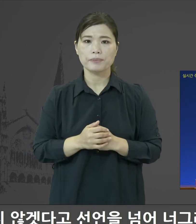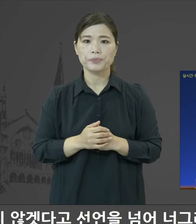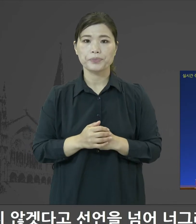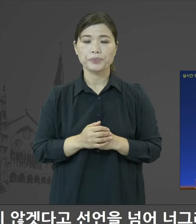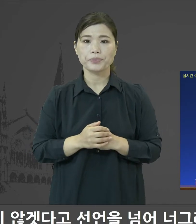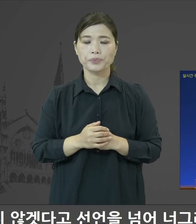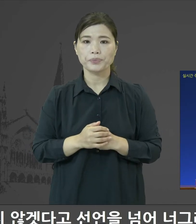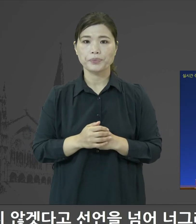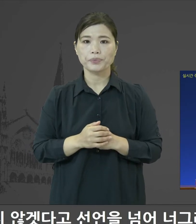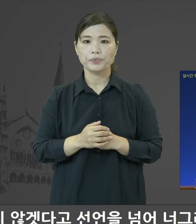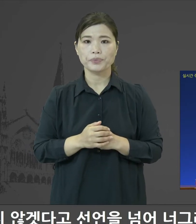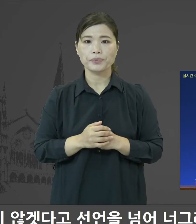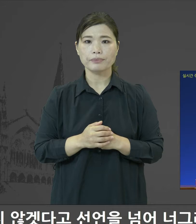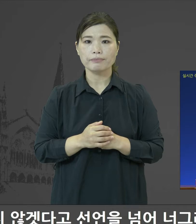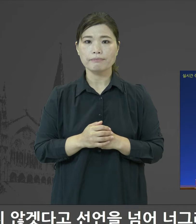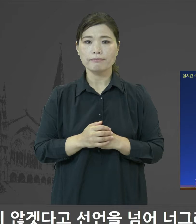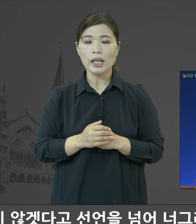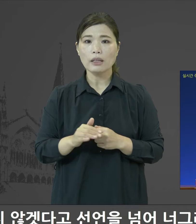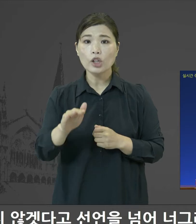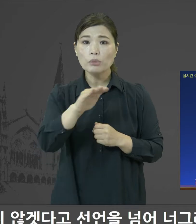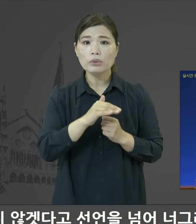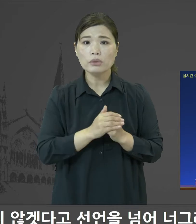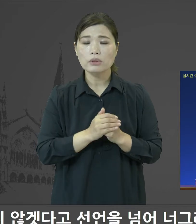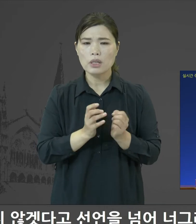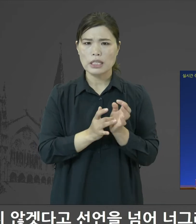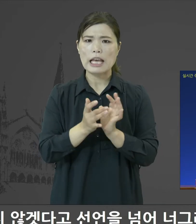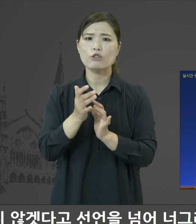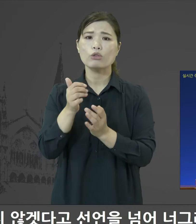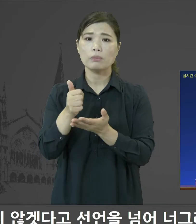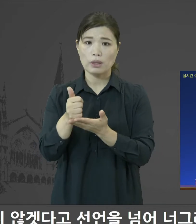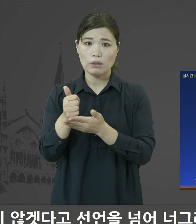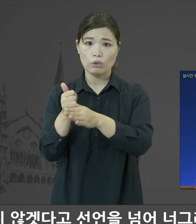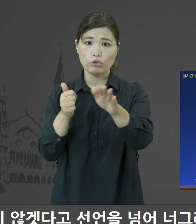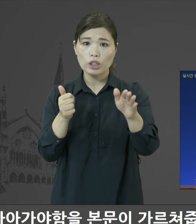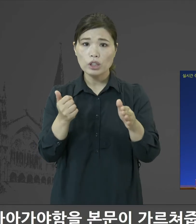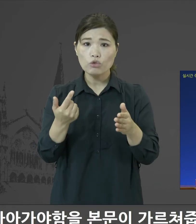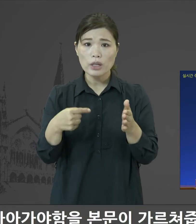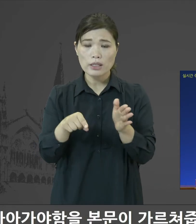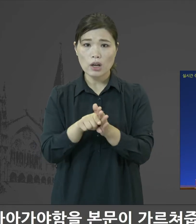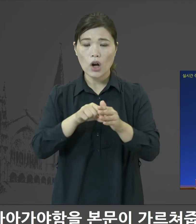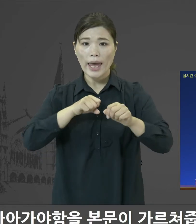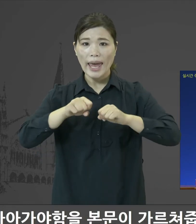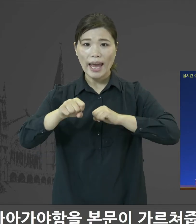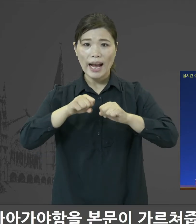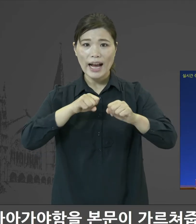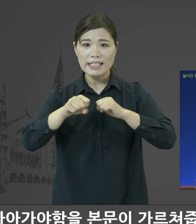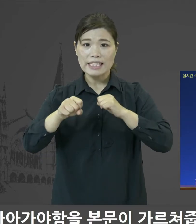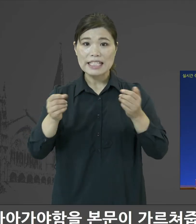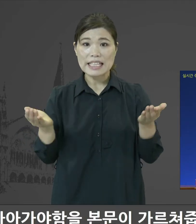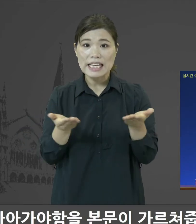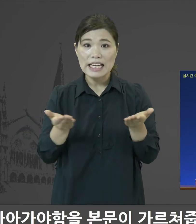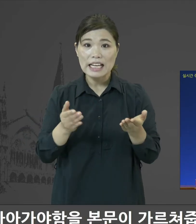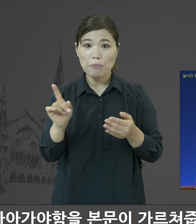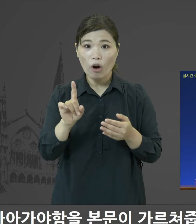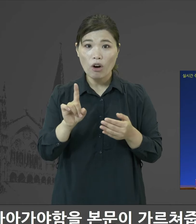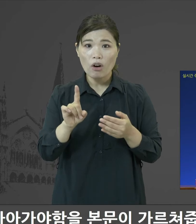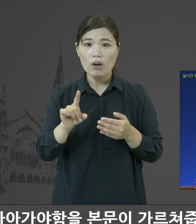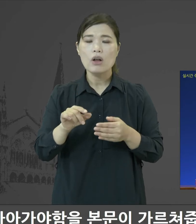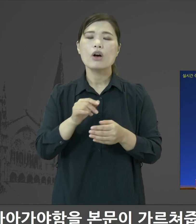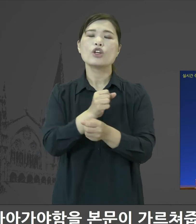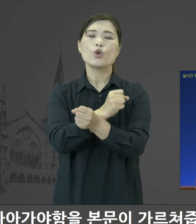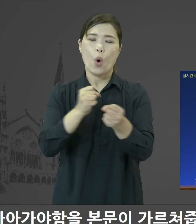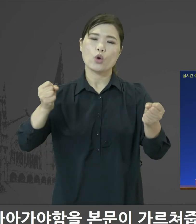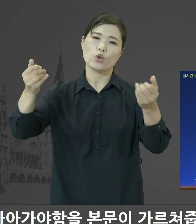사실이죠. 여러분, 예수님께서 우리를 위하여 행하신 대표적인 일이 우리를 용서해 준